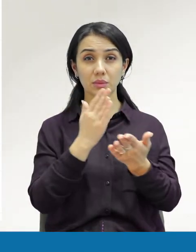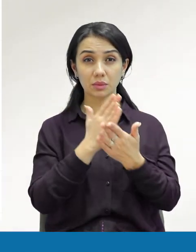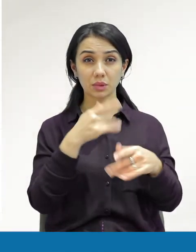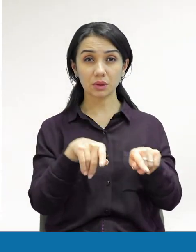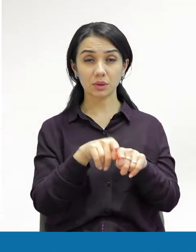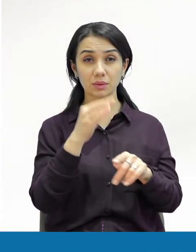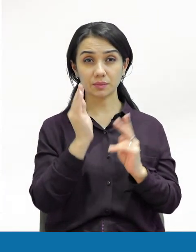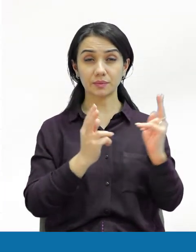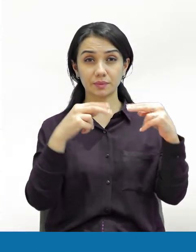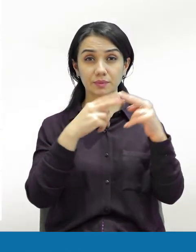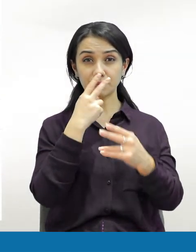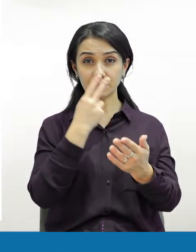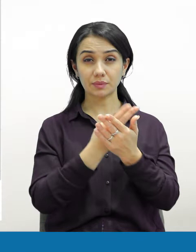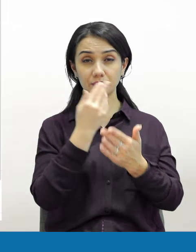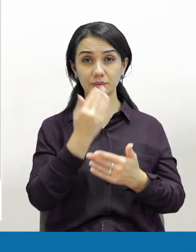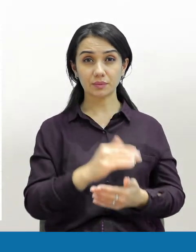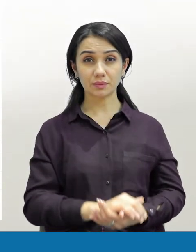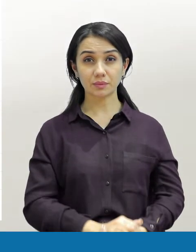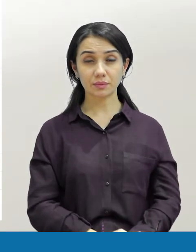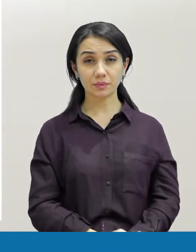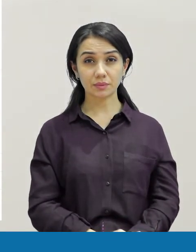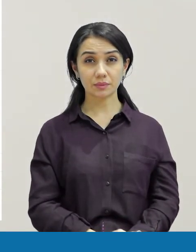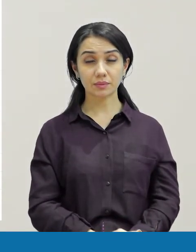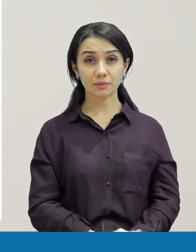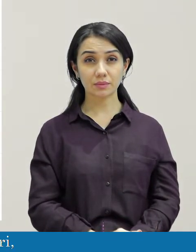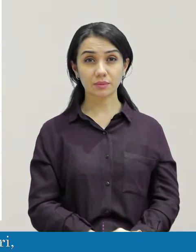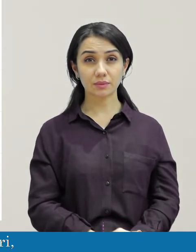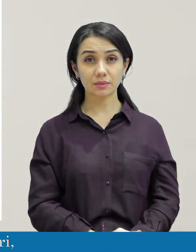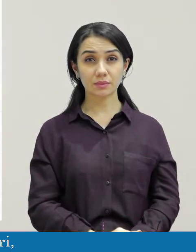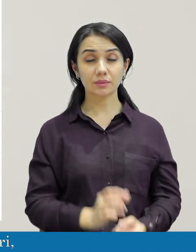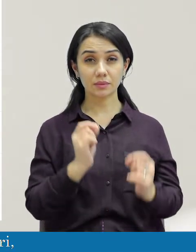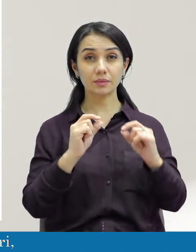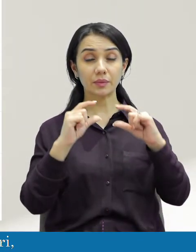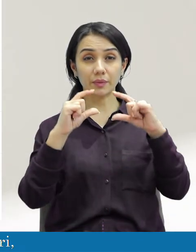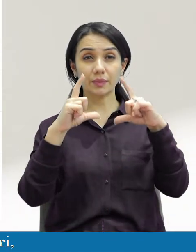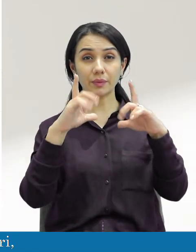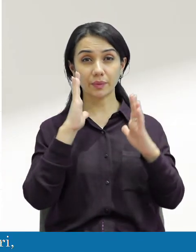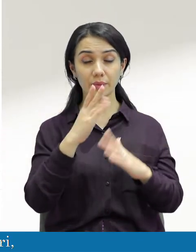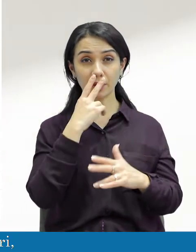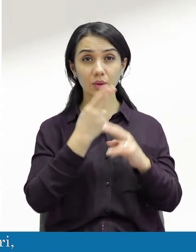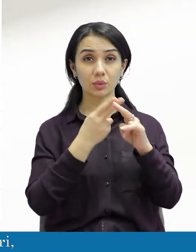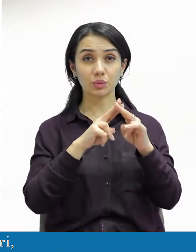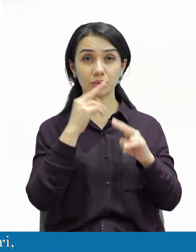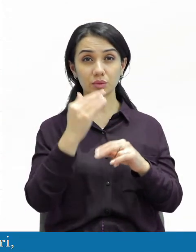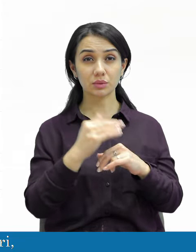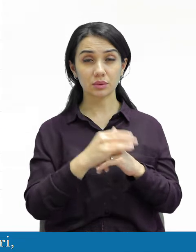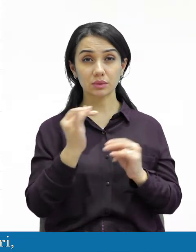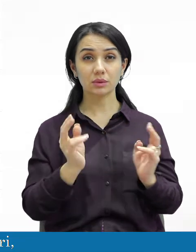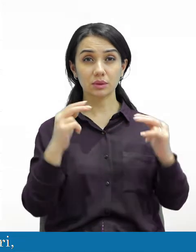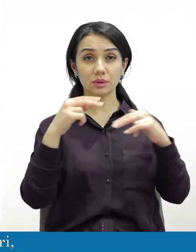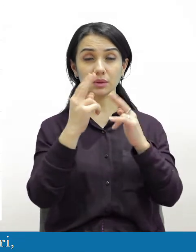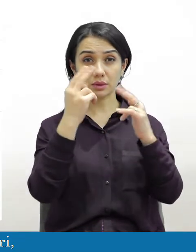olaylik. Kelib bu yoqqa olaman. Sal kattalashtiraman va buni